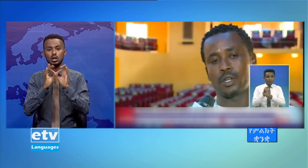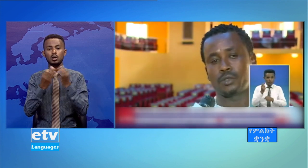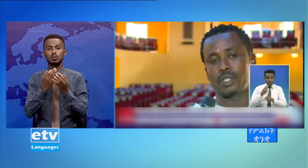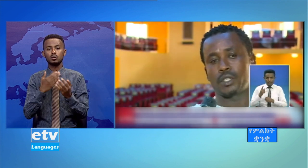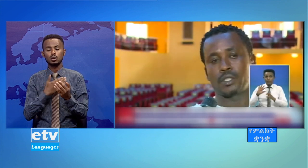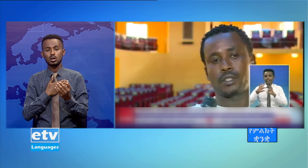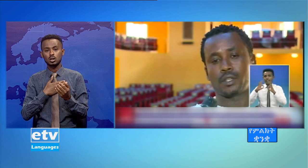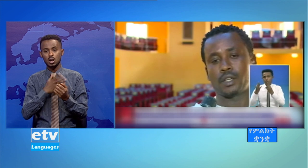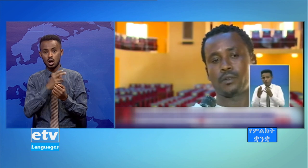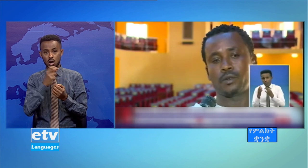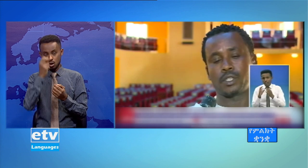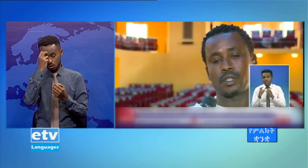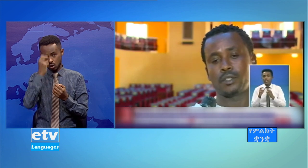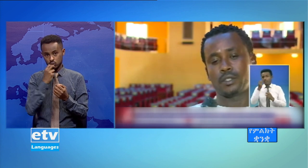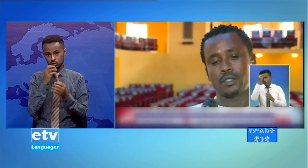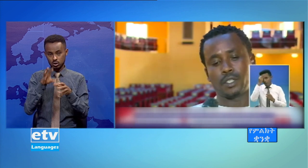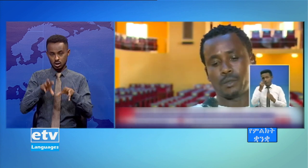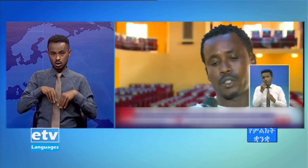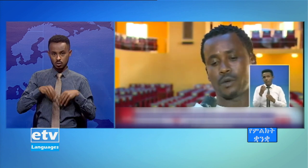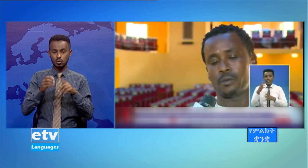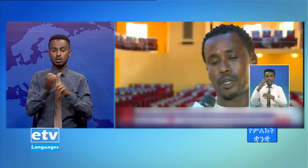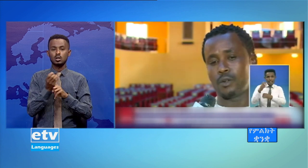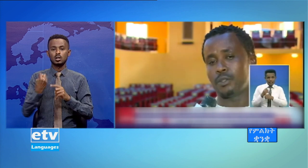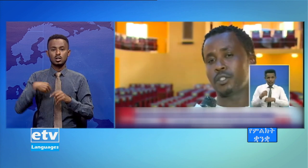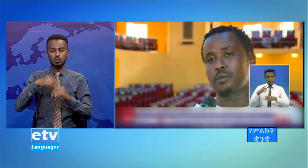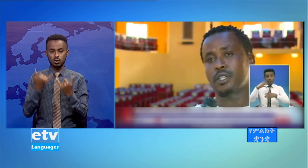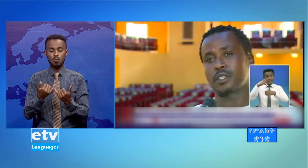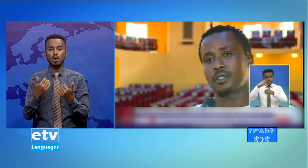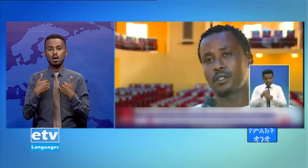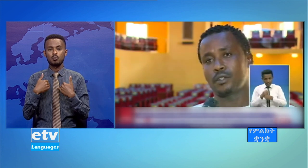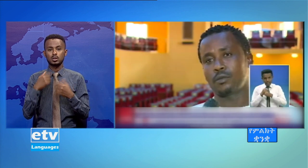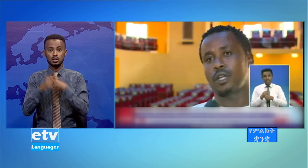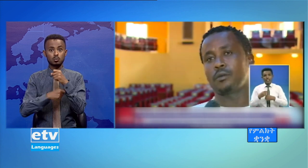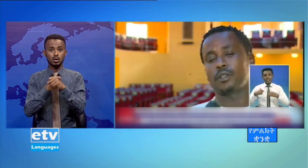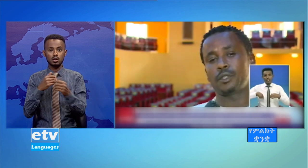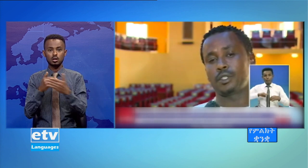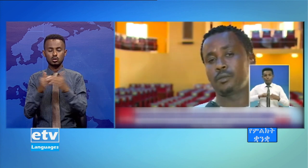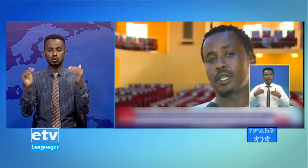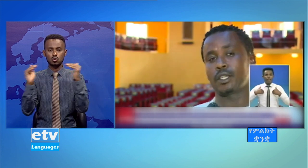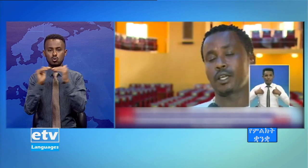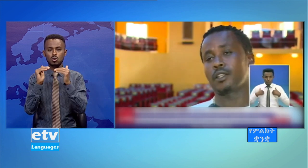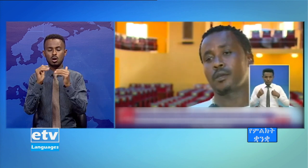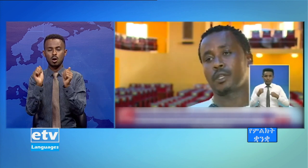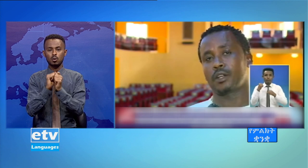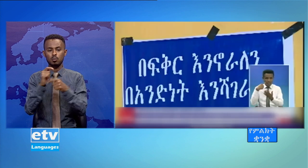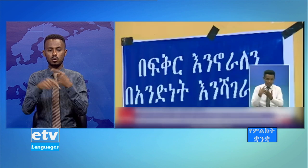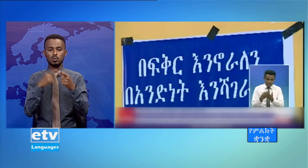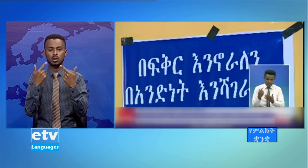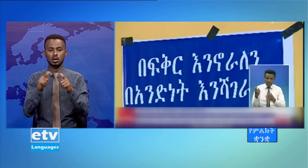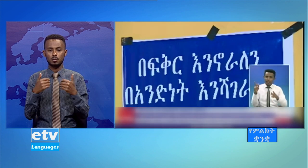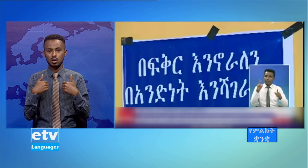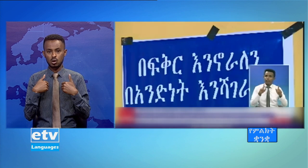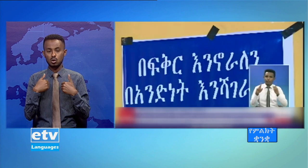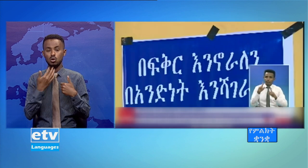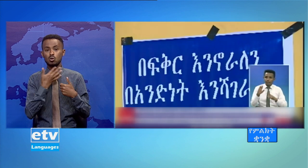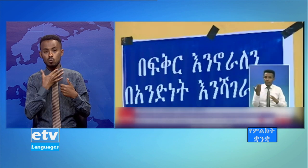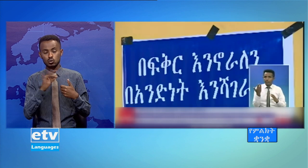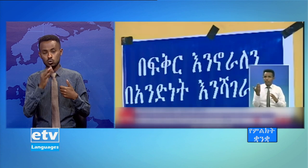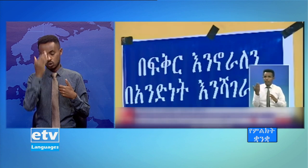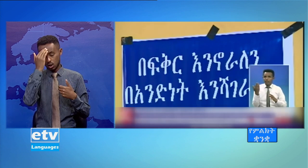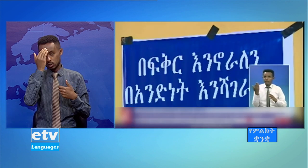ከቤተሰቦቻችንና ከወላጆቻችን የተረከብነውን ይዘን እኛም እስካሁን ባለውበት እድሜ ድረስ እኩል አብረን የምንሄድበት አይነት አጋጣሚ ነው። ያው ሙስሊሙና